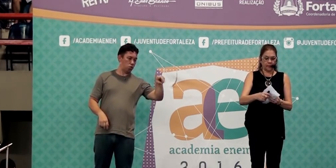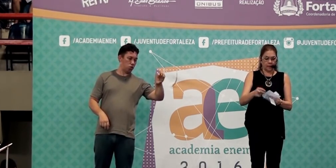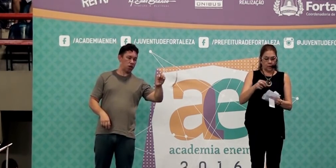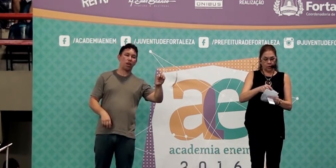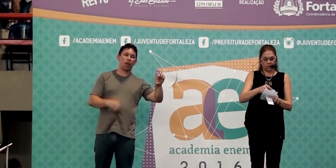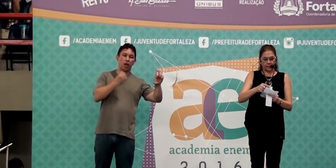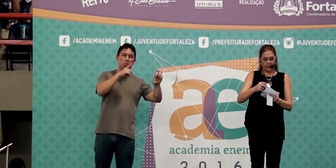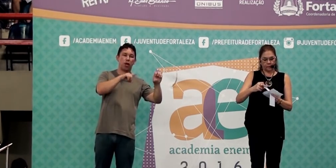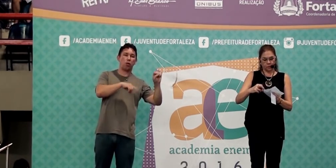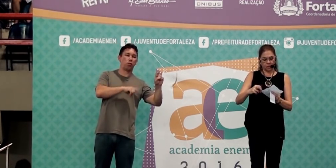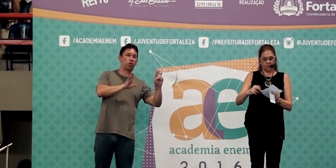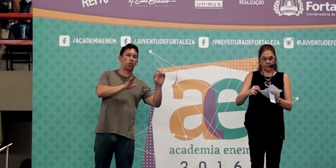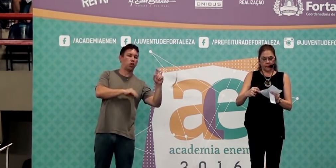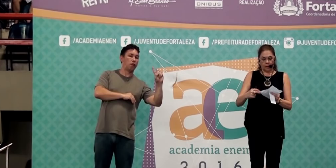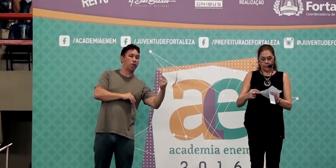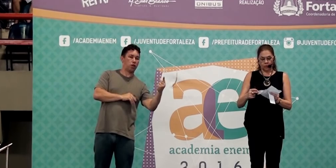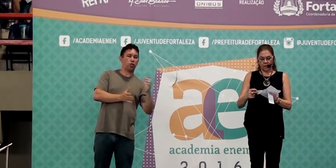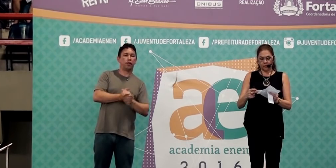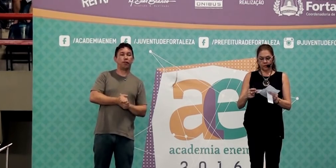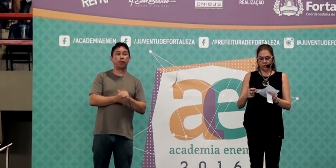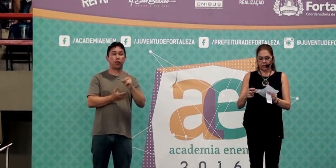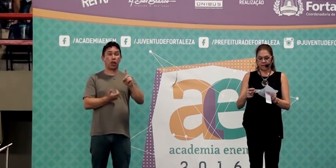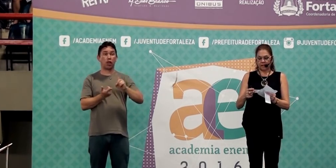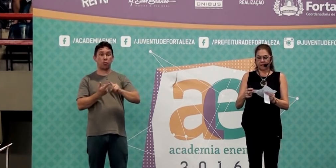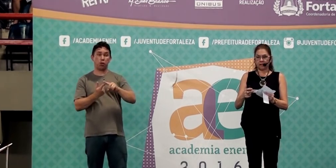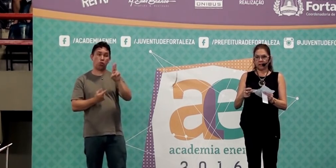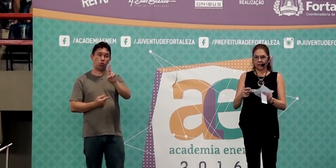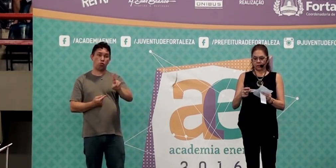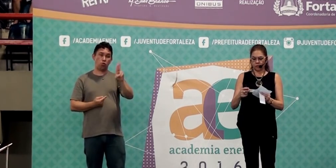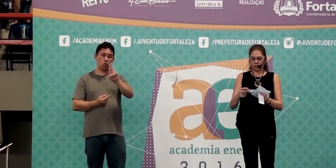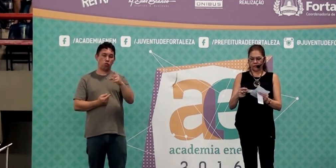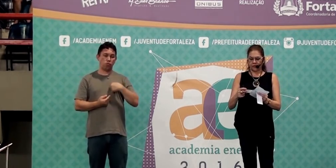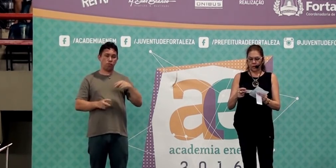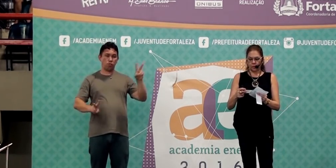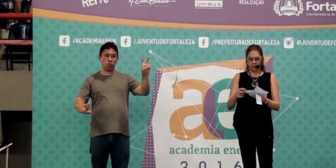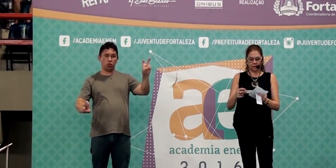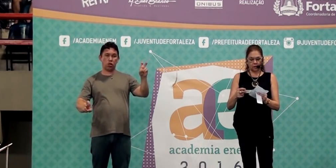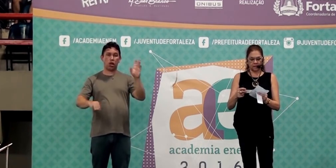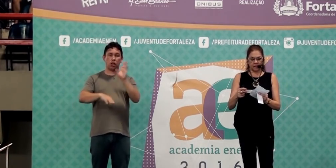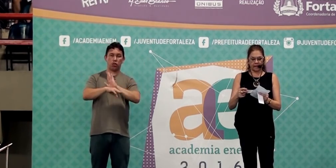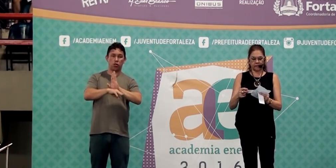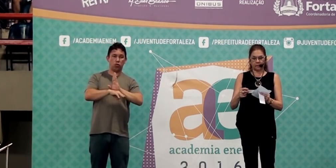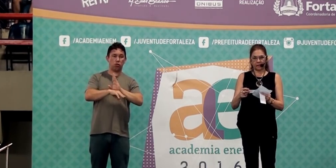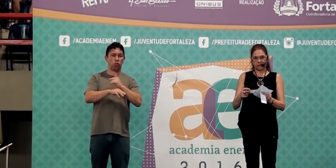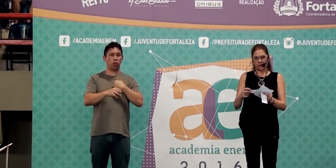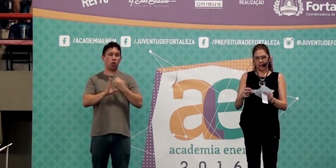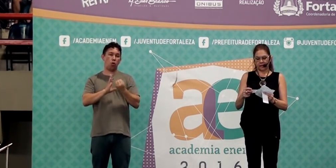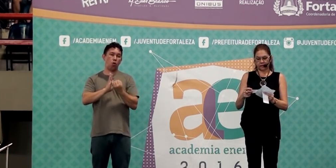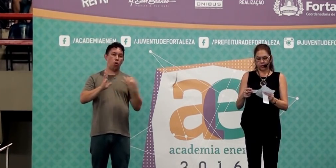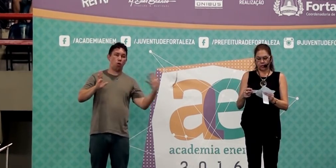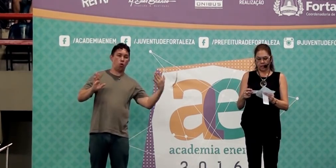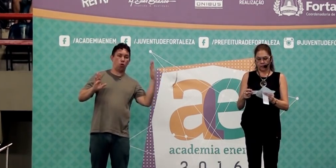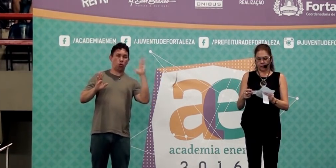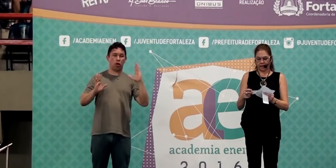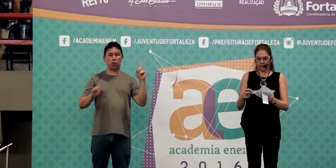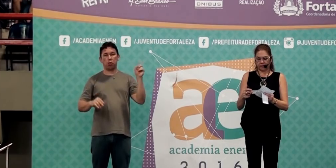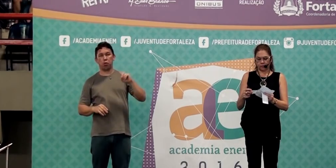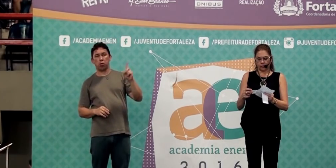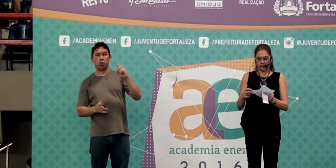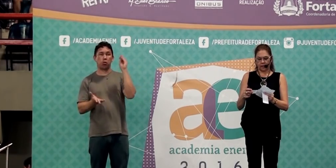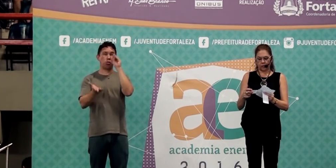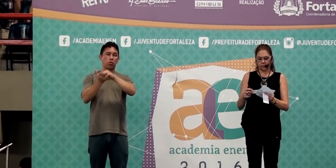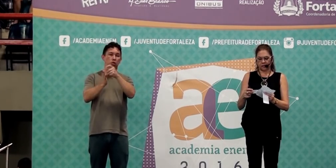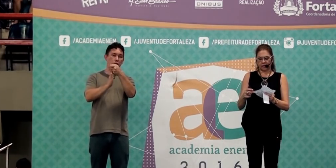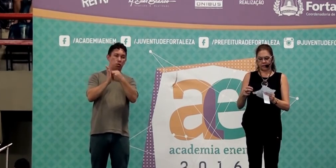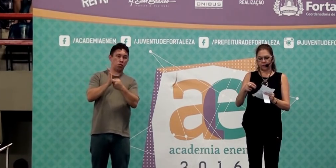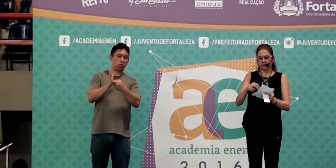tá? Outra perguntinha. Podemos utilizar citações de filmes ou séries brasileiras ou não na redação